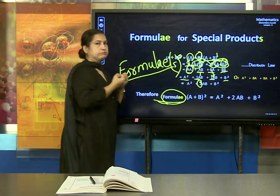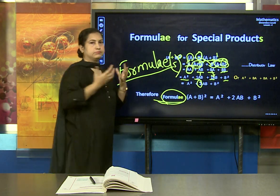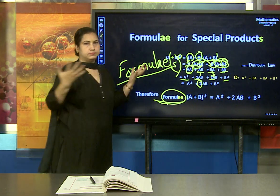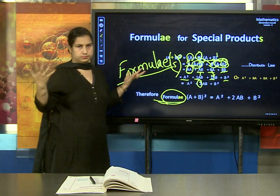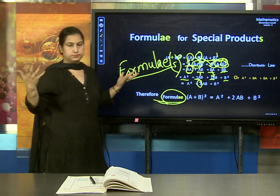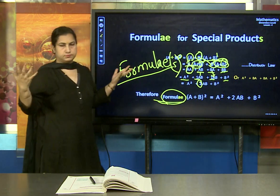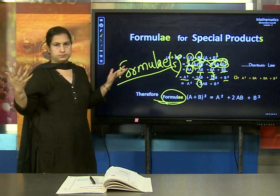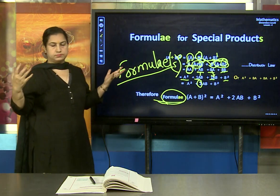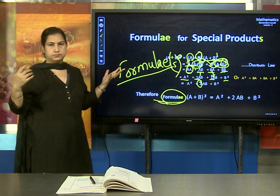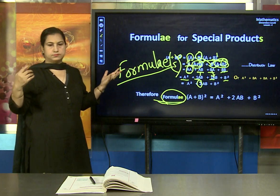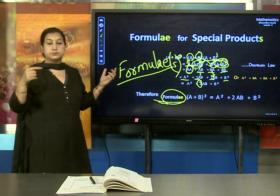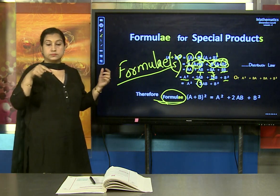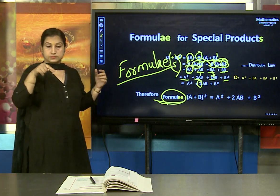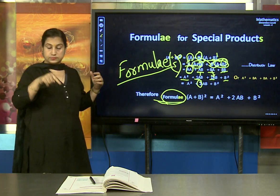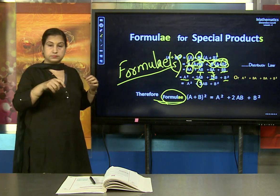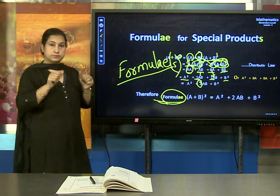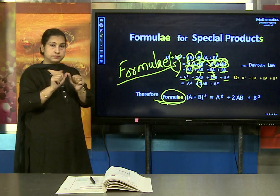प्रोडक्ट के फार्मूले हैं।